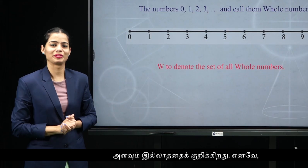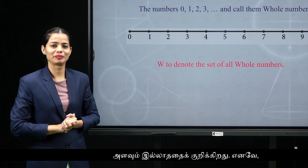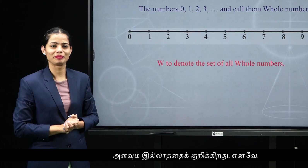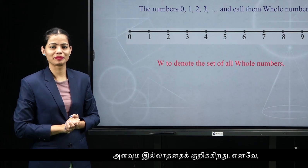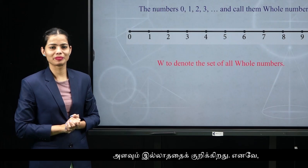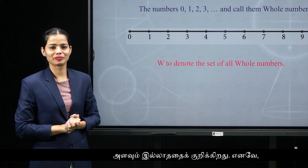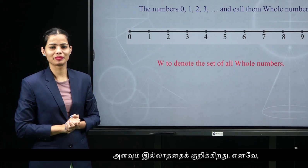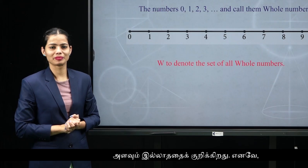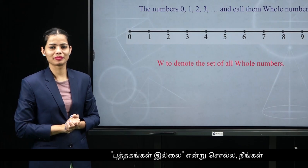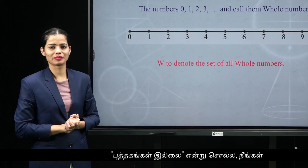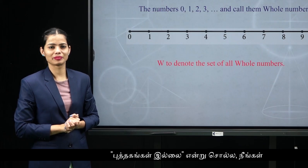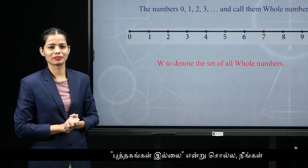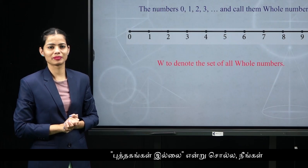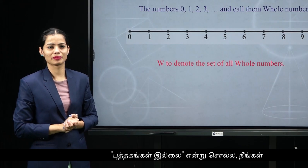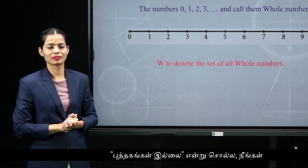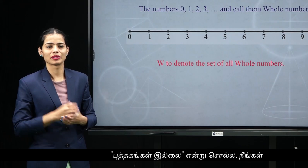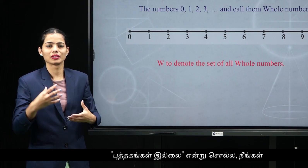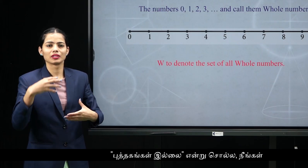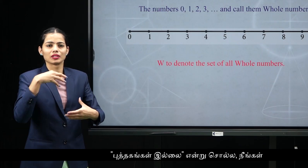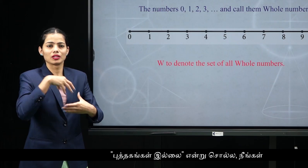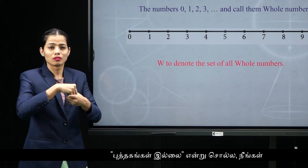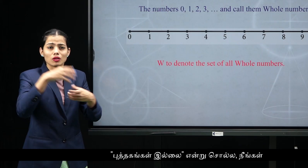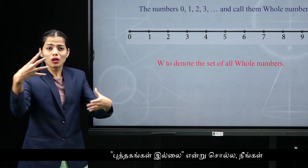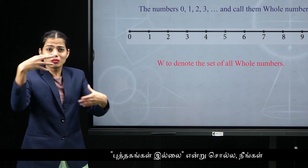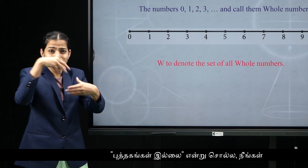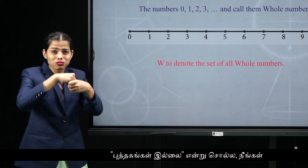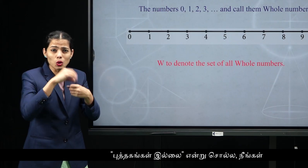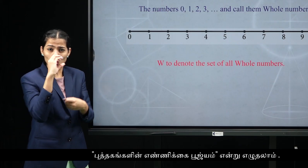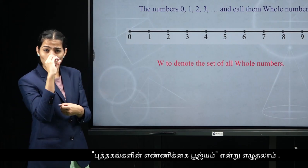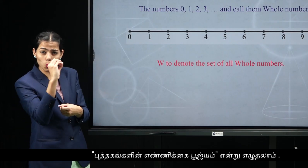0ஐ இலக்கமாக சேர்த்து நீங்கள் இப்போது 0,